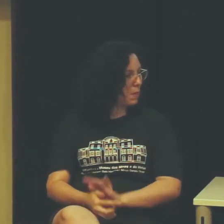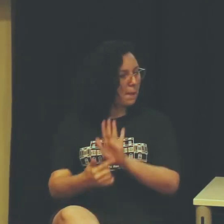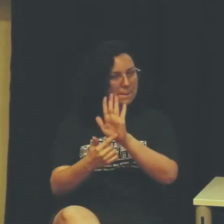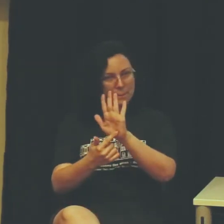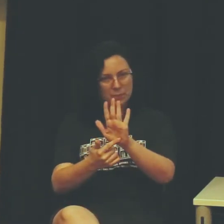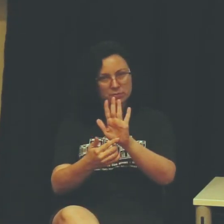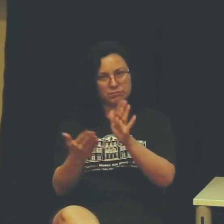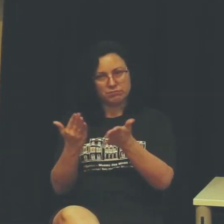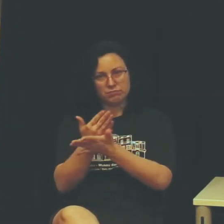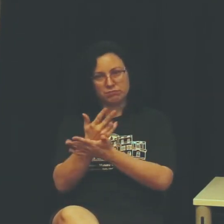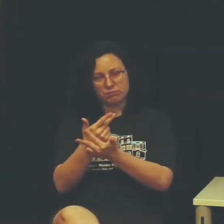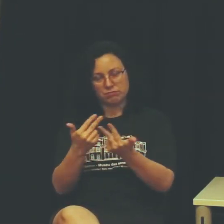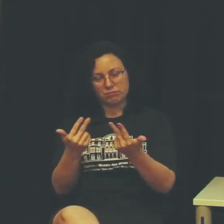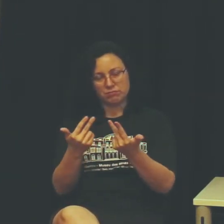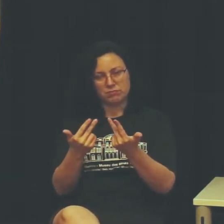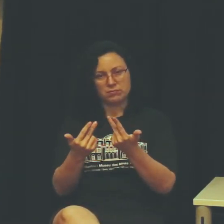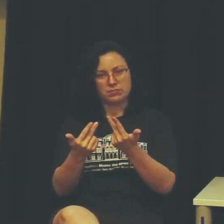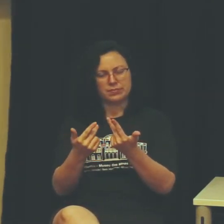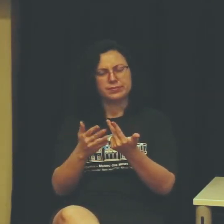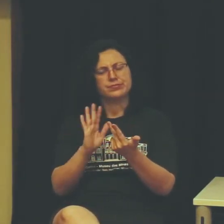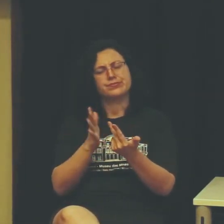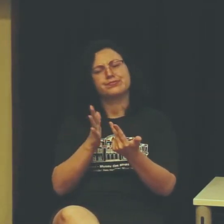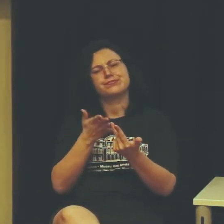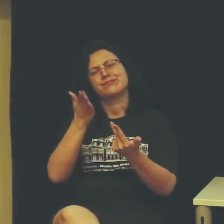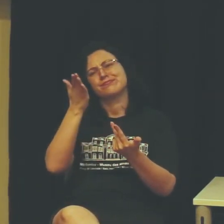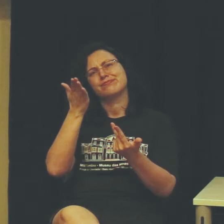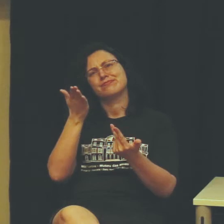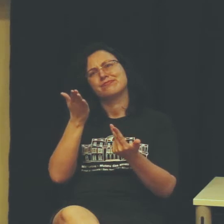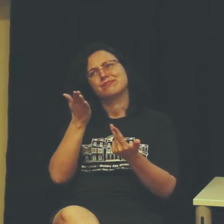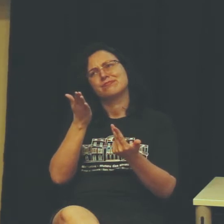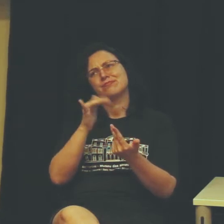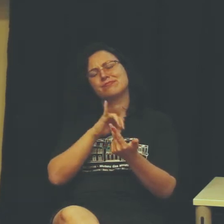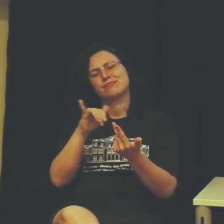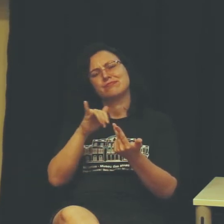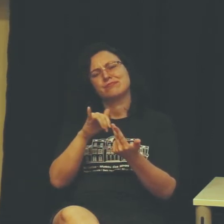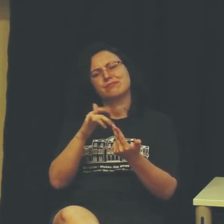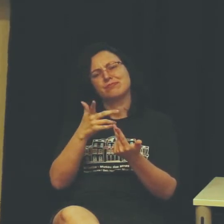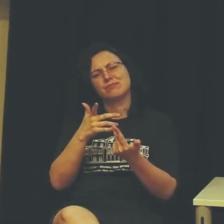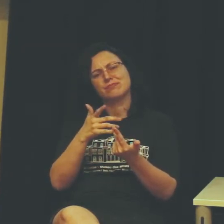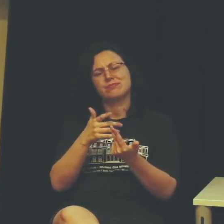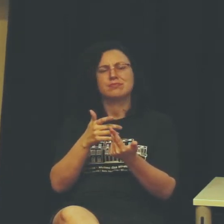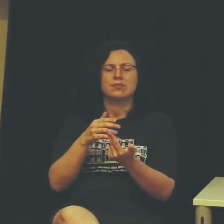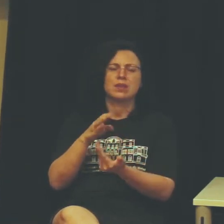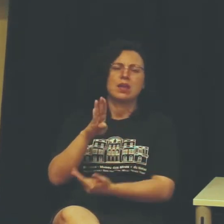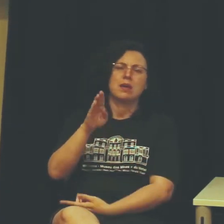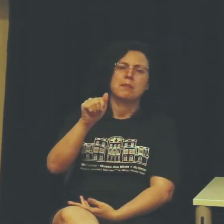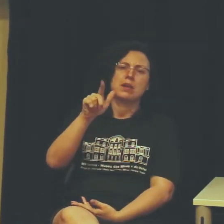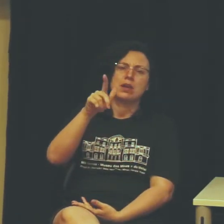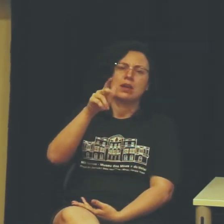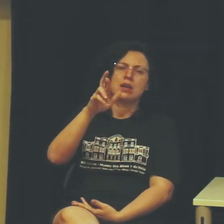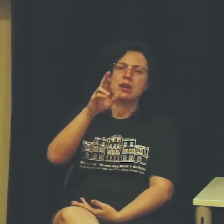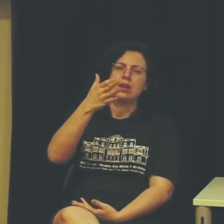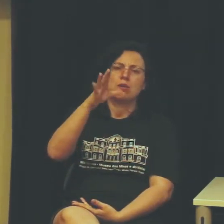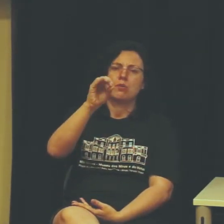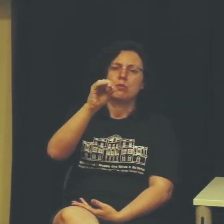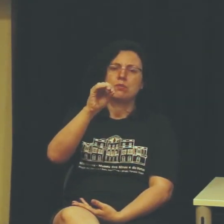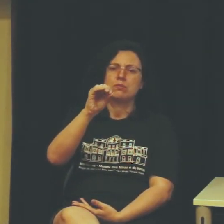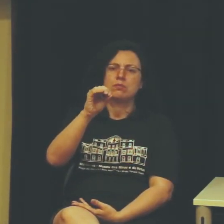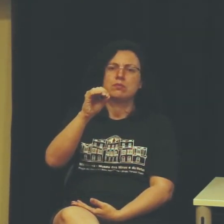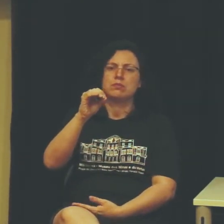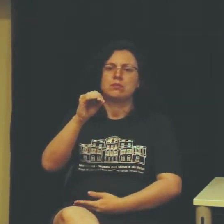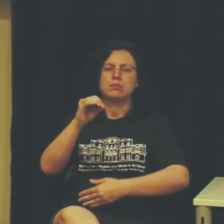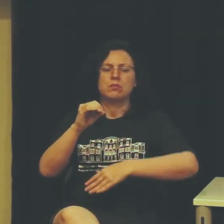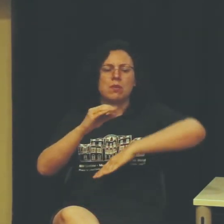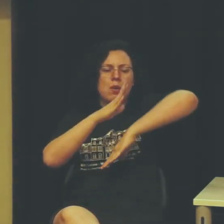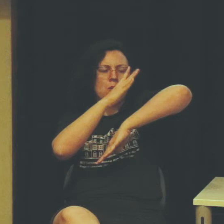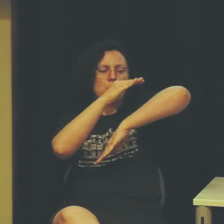coisas interessantes, né, isso aqui a gente tem ouvido falar bastante hoje em dia, né, Gongo Soco, lembraram de Cocais, né, cuja represa estava